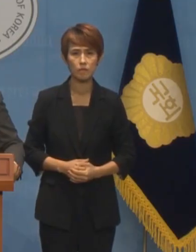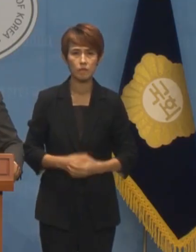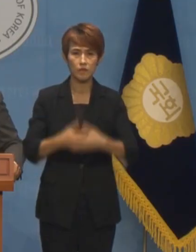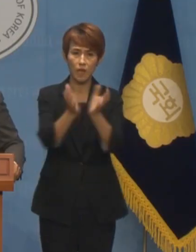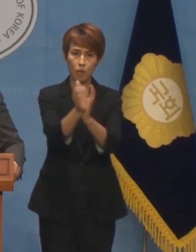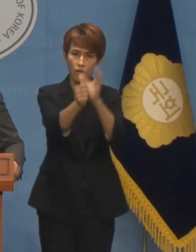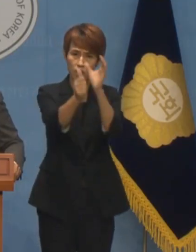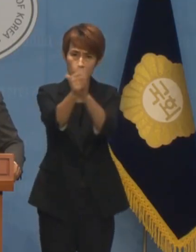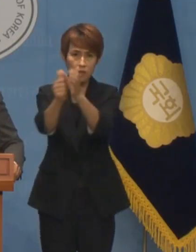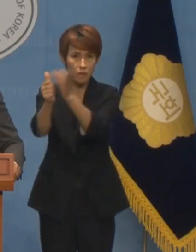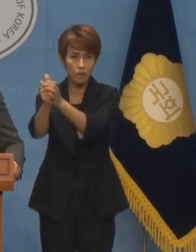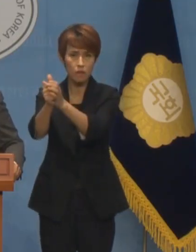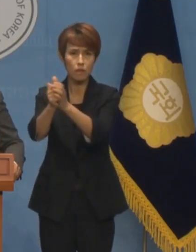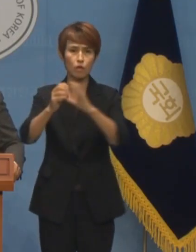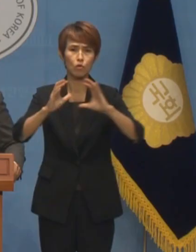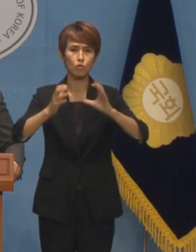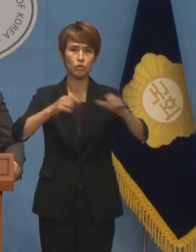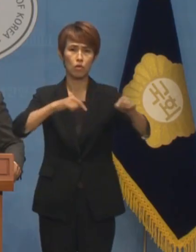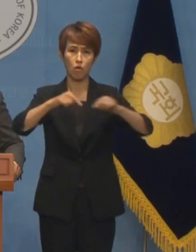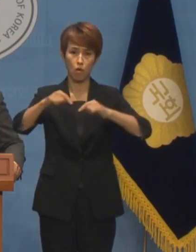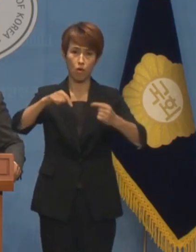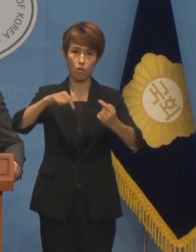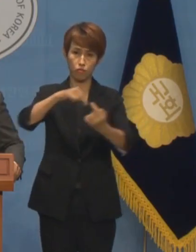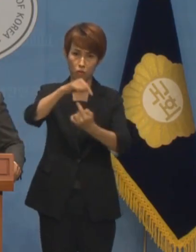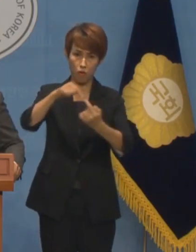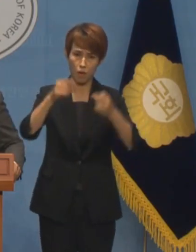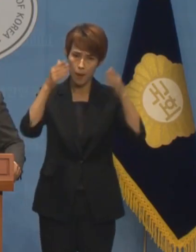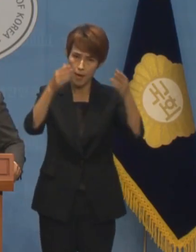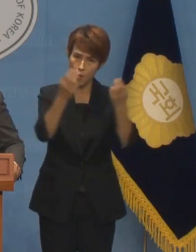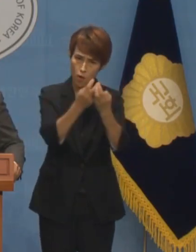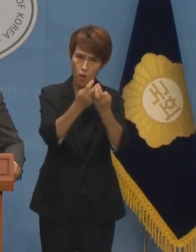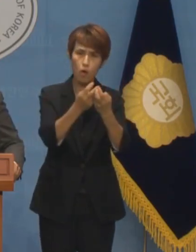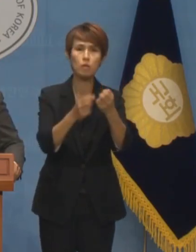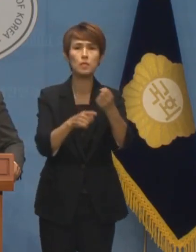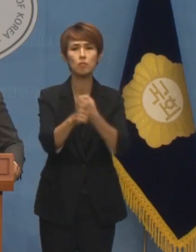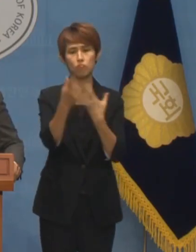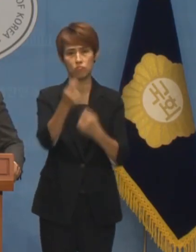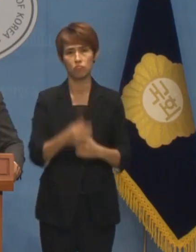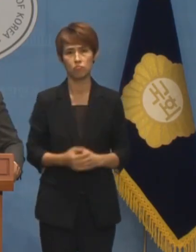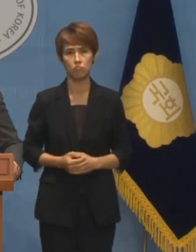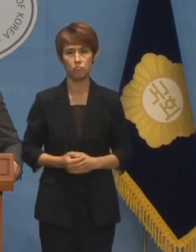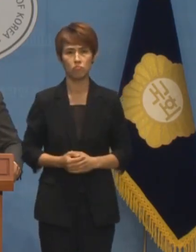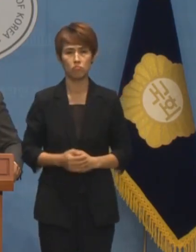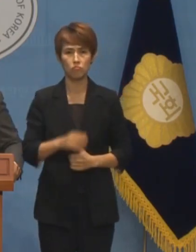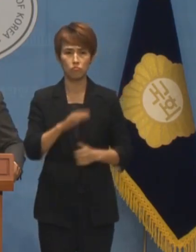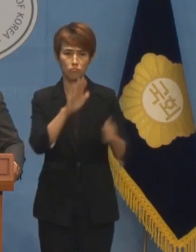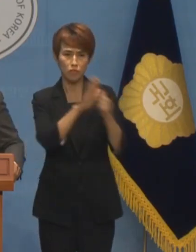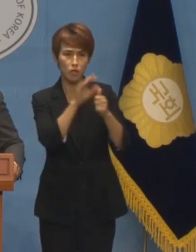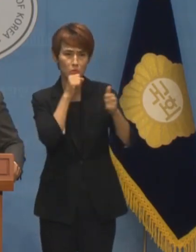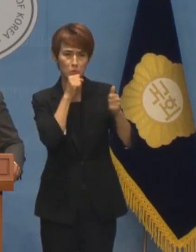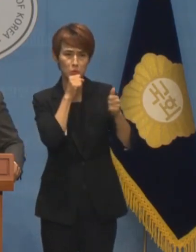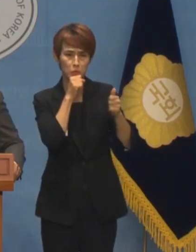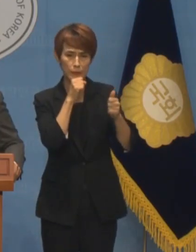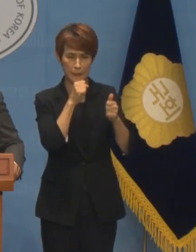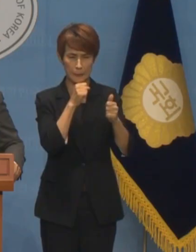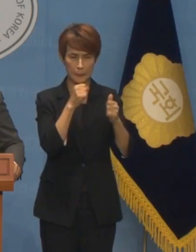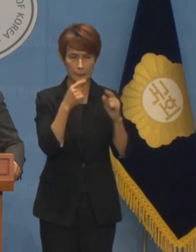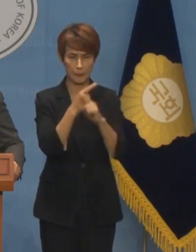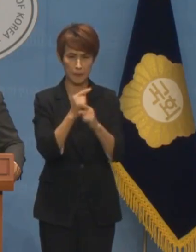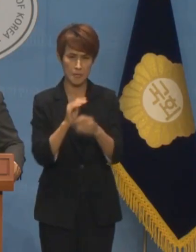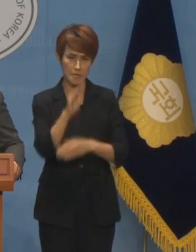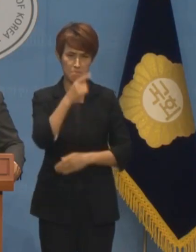장관급 인사는 국정운영 방향을 의미합니다. 낮은 지지율 극복하겠다고 태극기 부대와